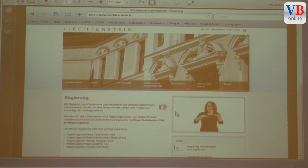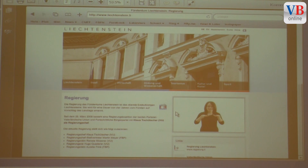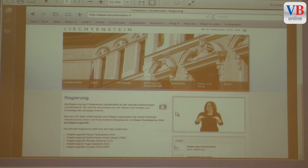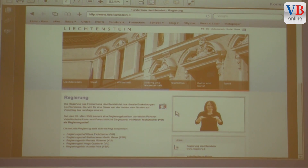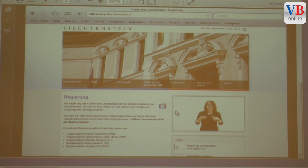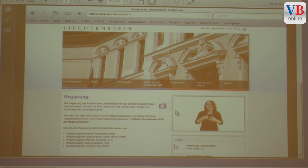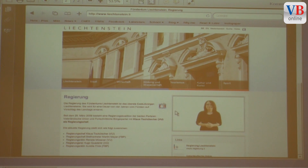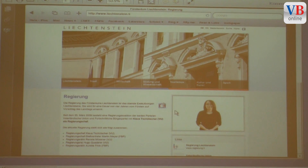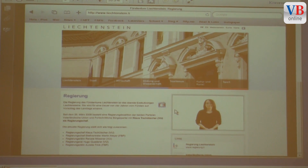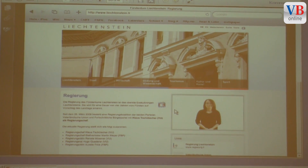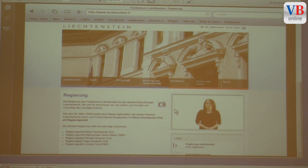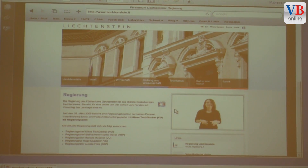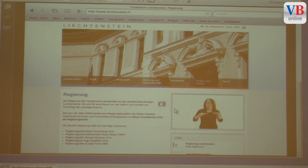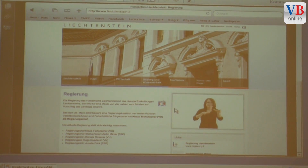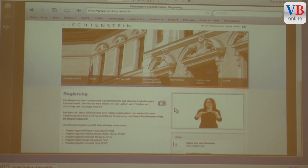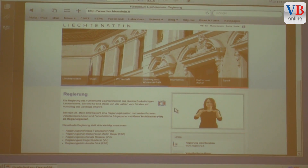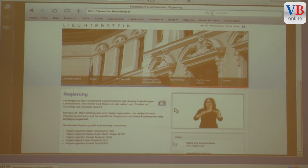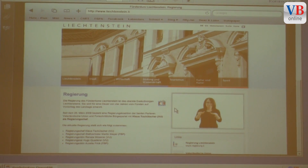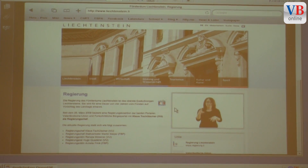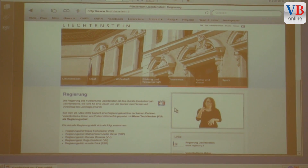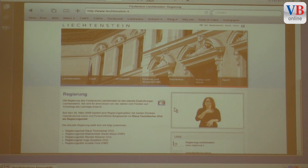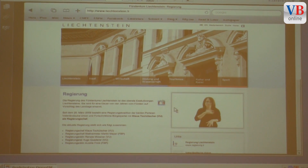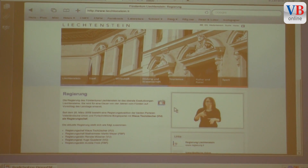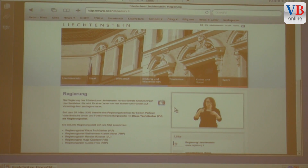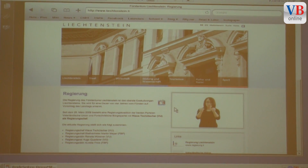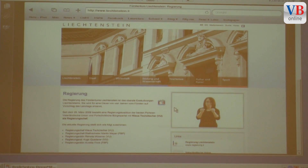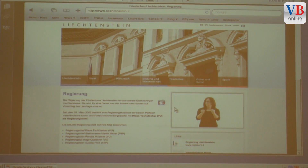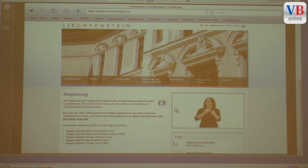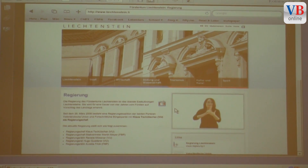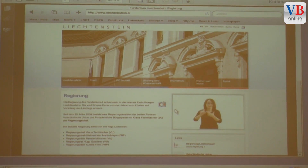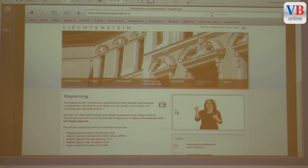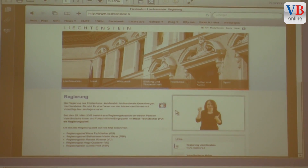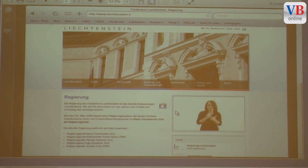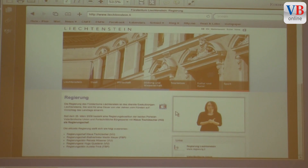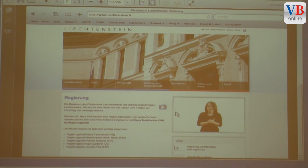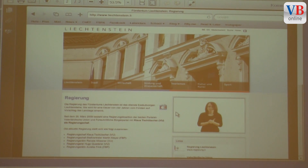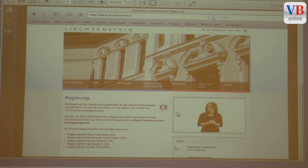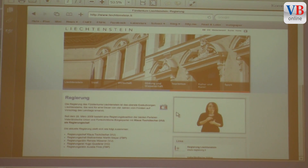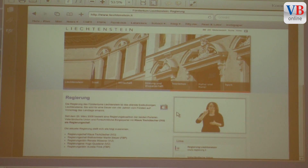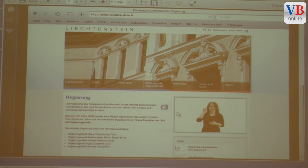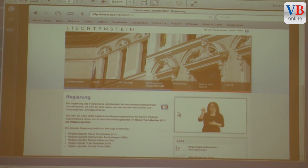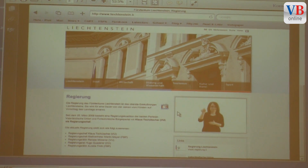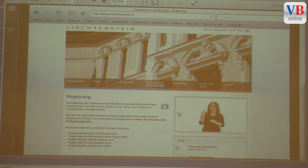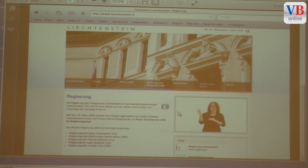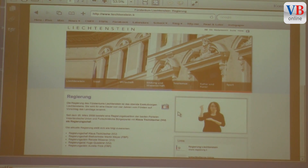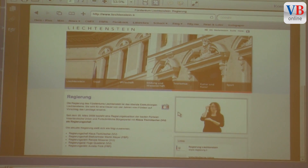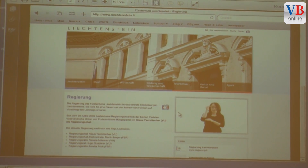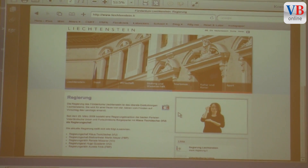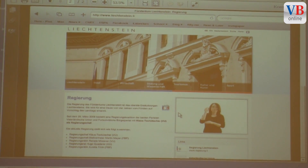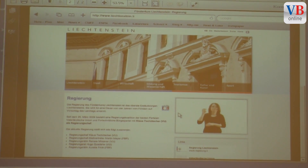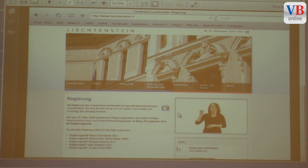Also die zwei Homepages, die offiziellen Homepages, die www.lichtenstein.li und die www.regierung